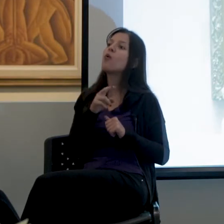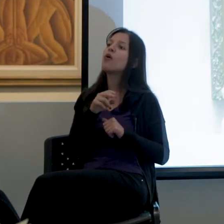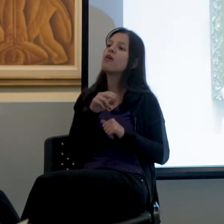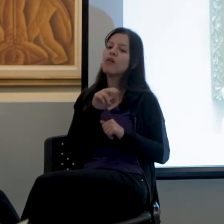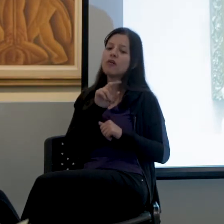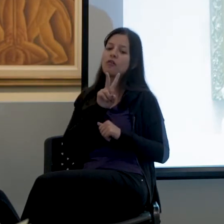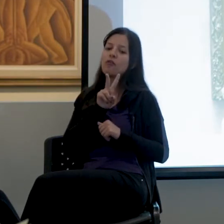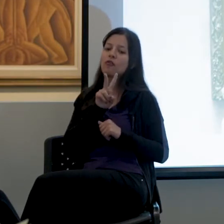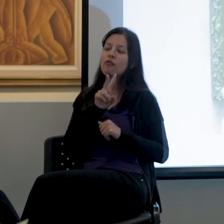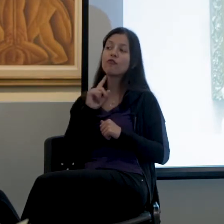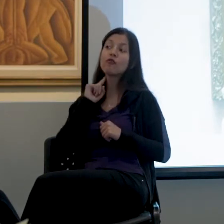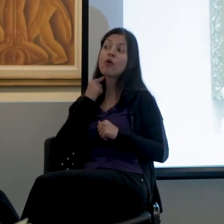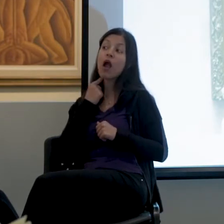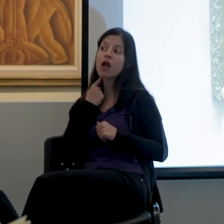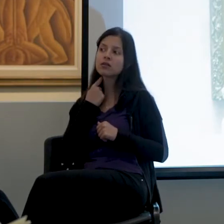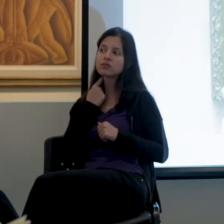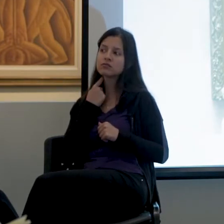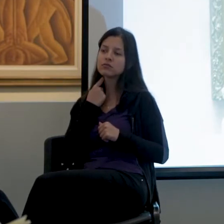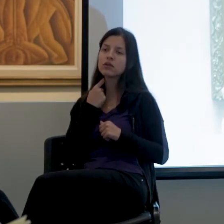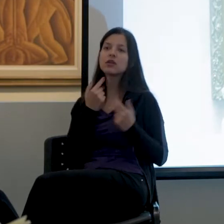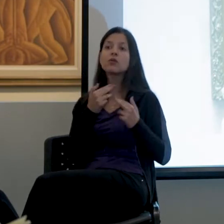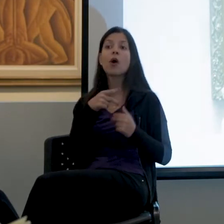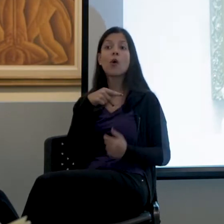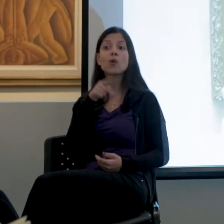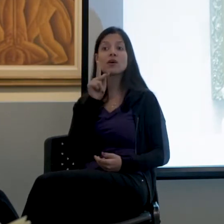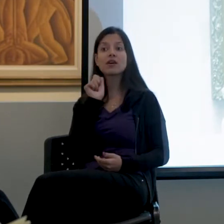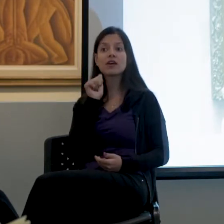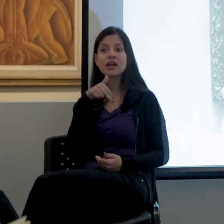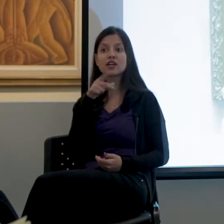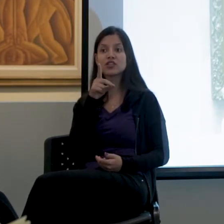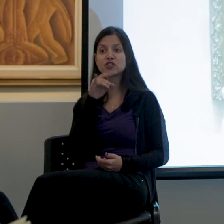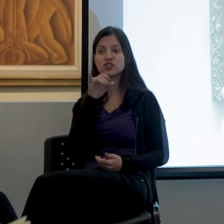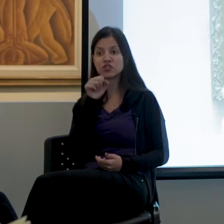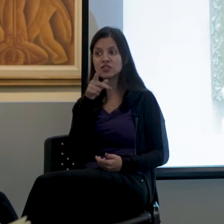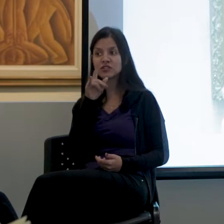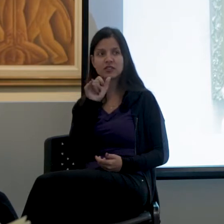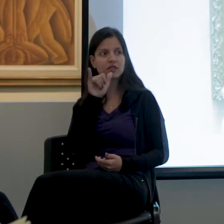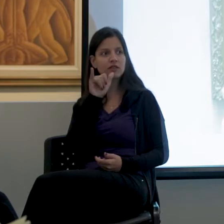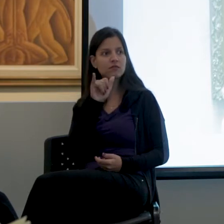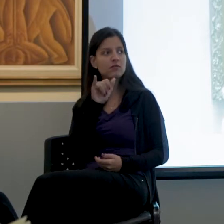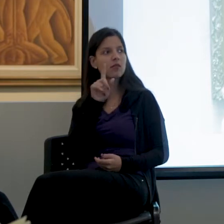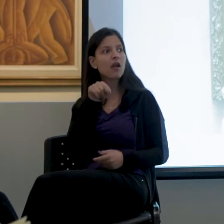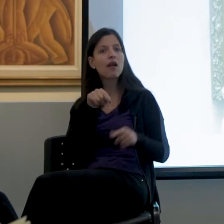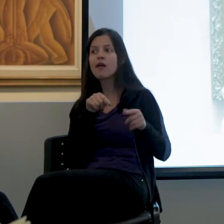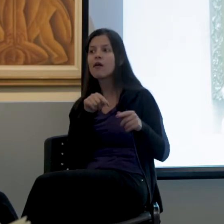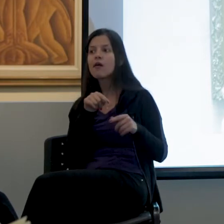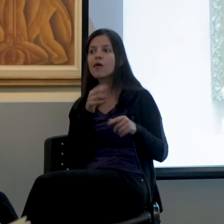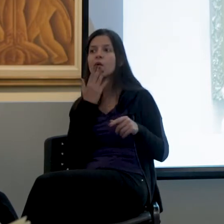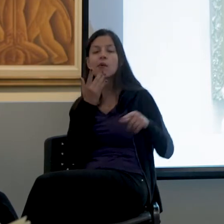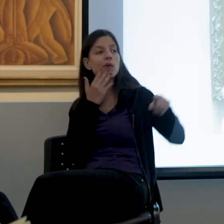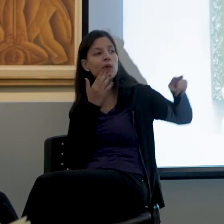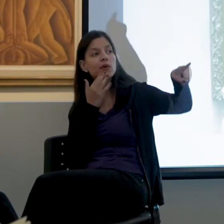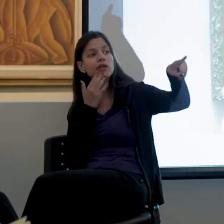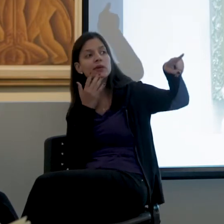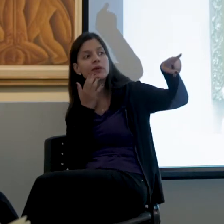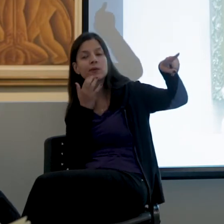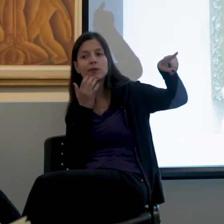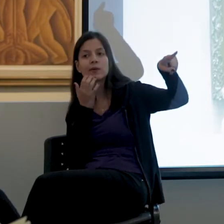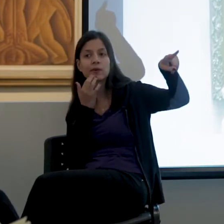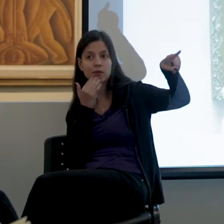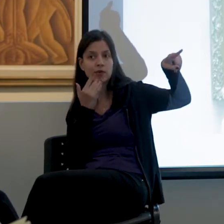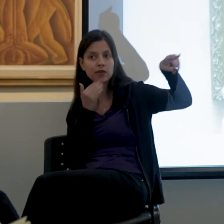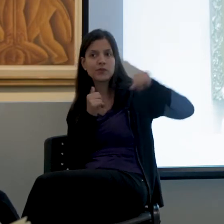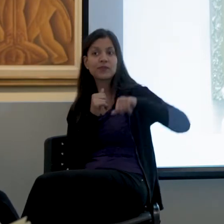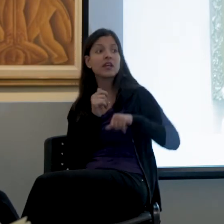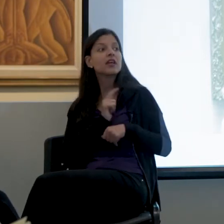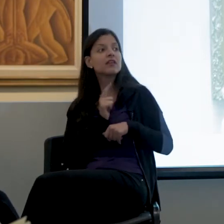que eu estou chegando nele, do Kandinsky. Aquilo que deriva essas cores e esse